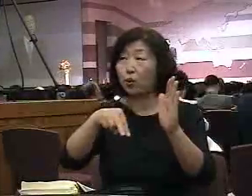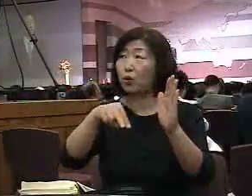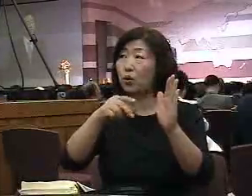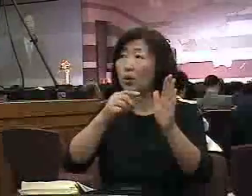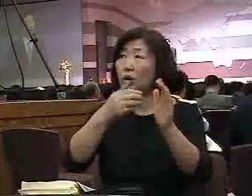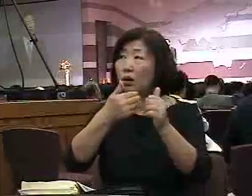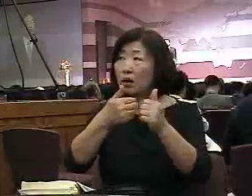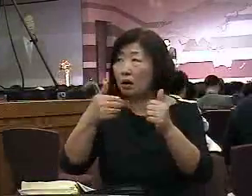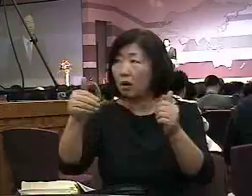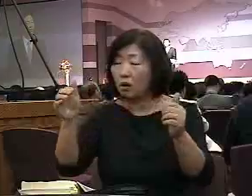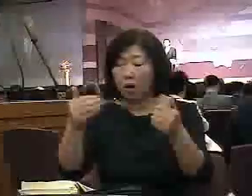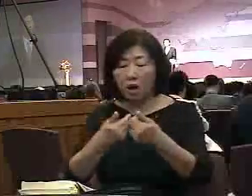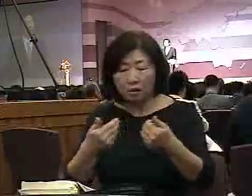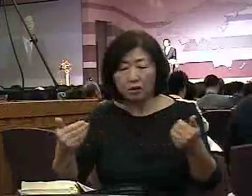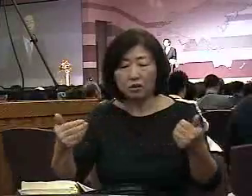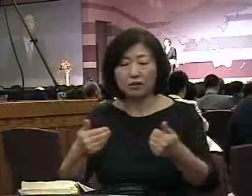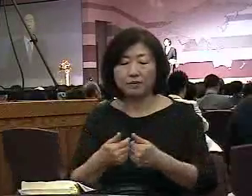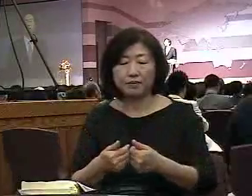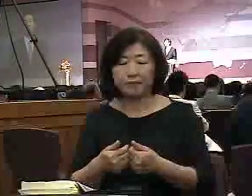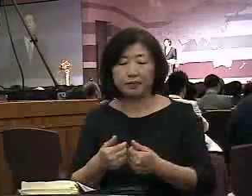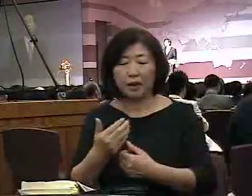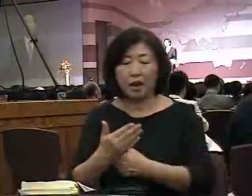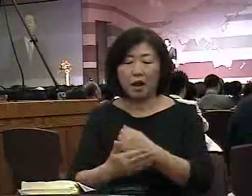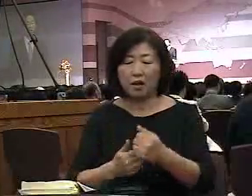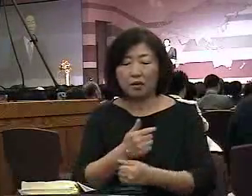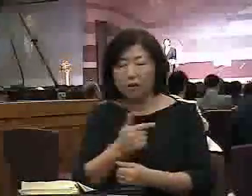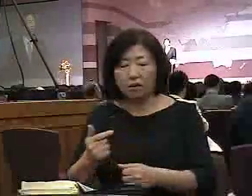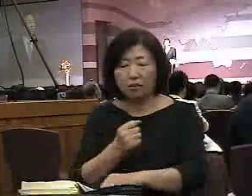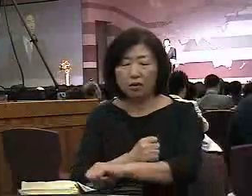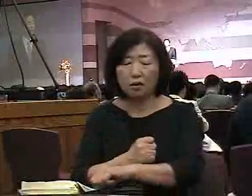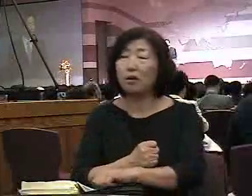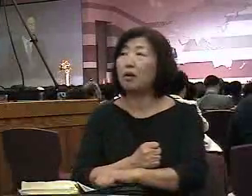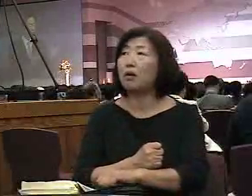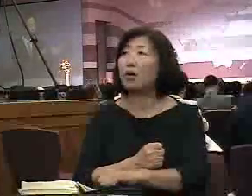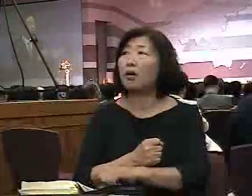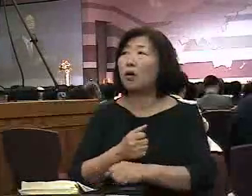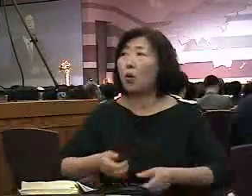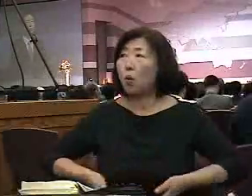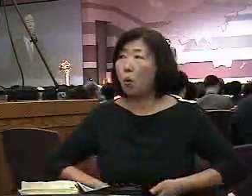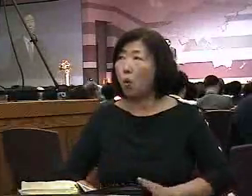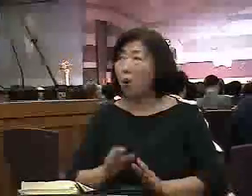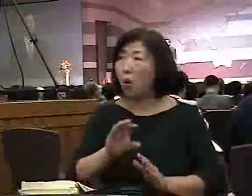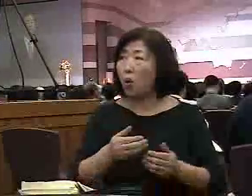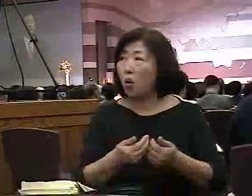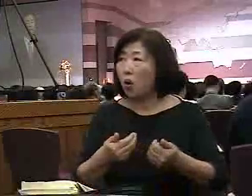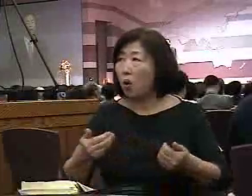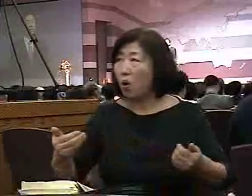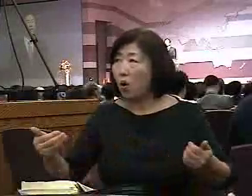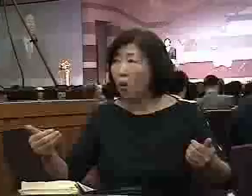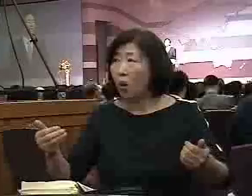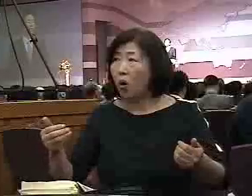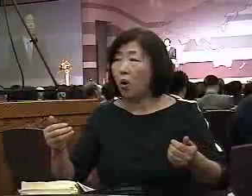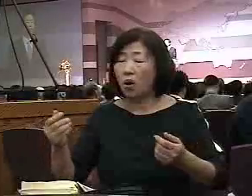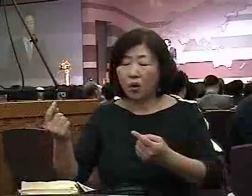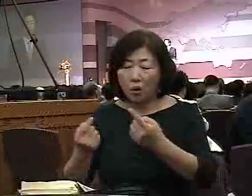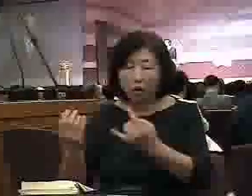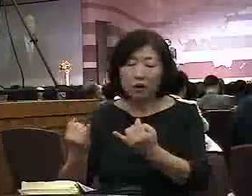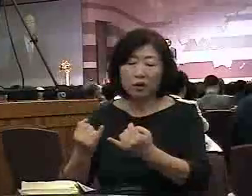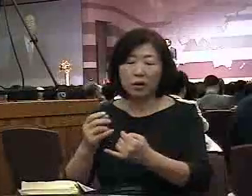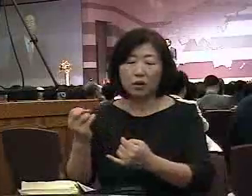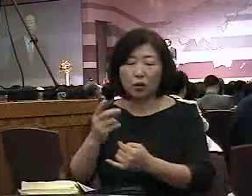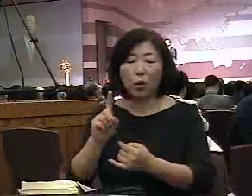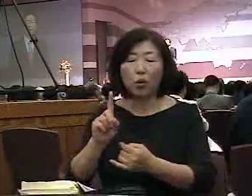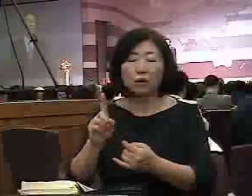그렇게 말씀하시는 거예요. 하나님 너무하신 거 아닙니까? 고향도 떠나고 이제 유일한 혈육인데 유일한 낙인데 이 사람을 또